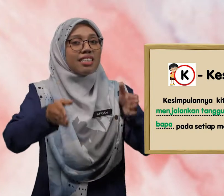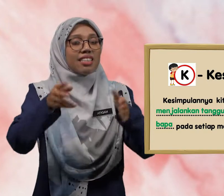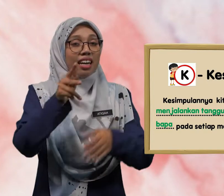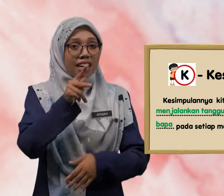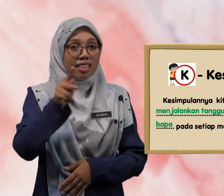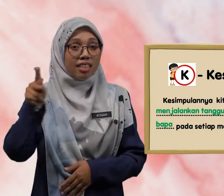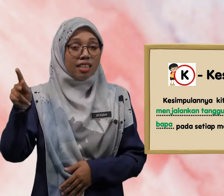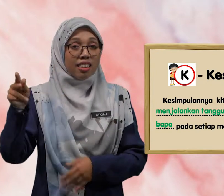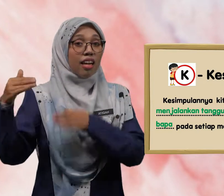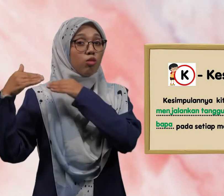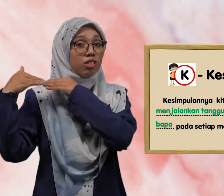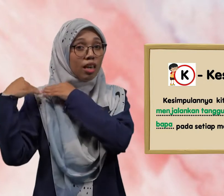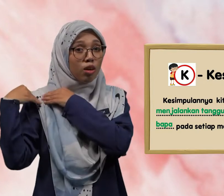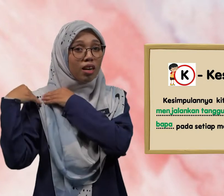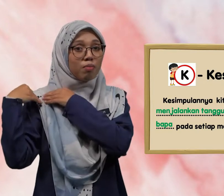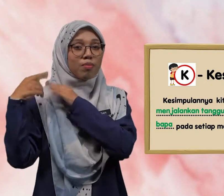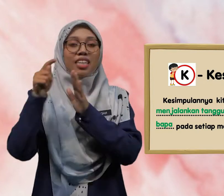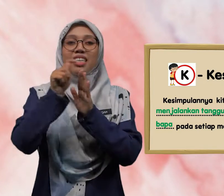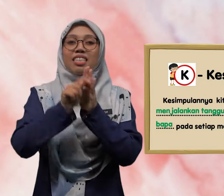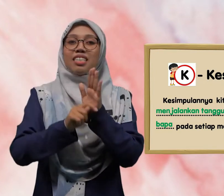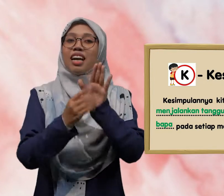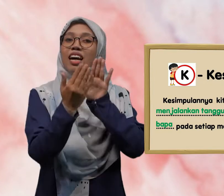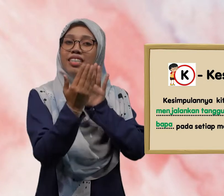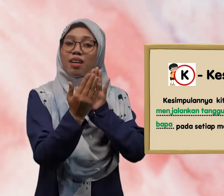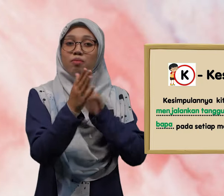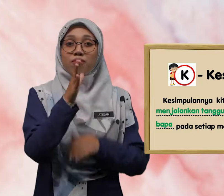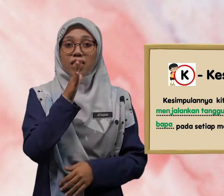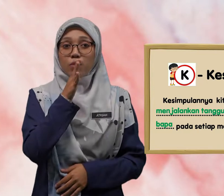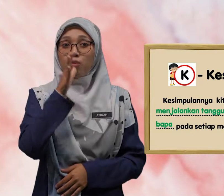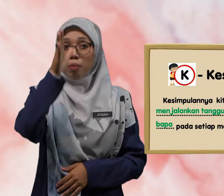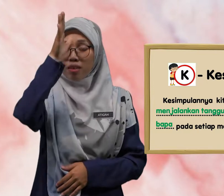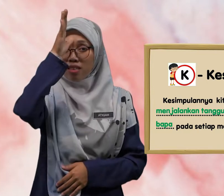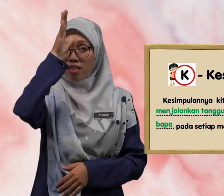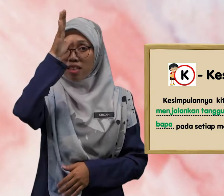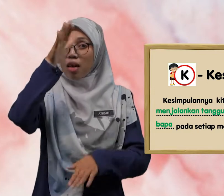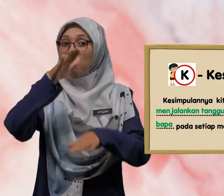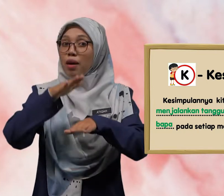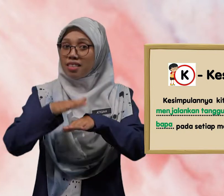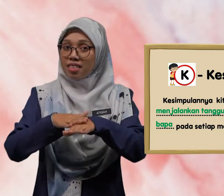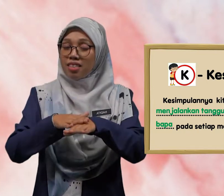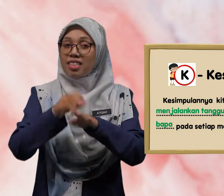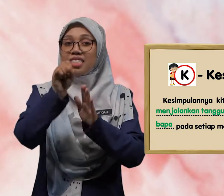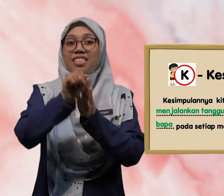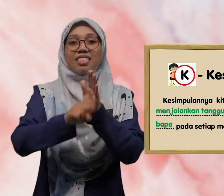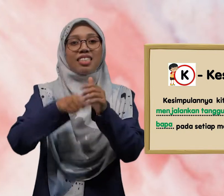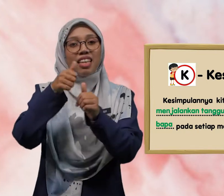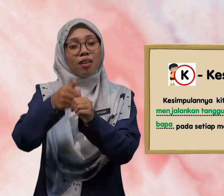menjalankan tanggungjawab terhadap ibubapa pada setiap